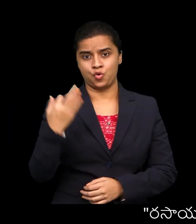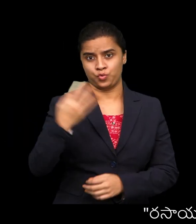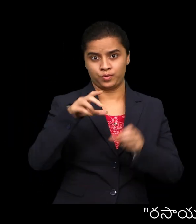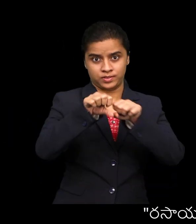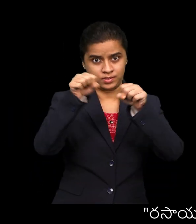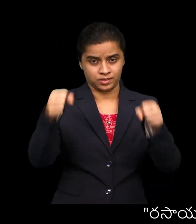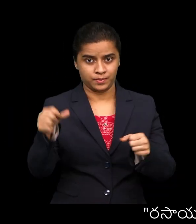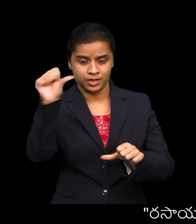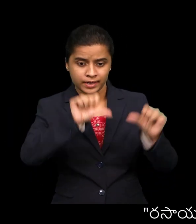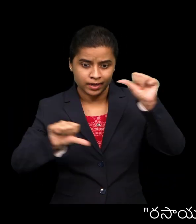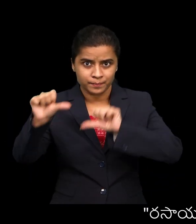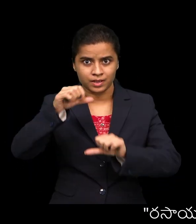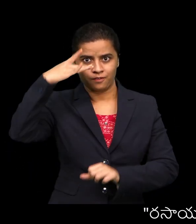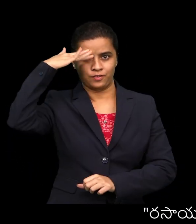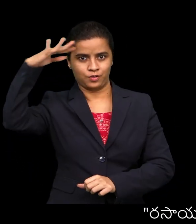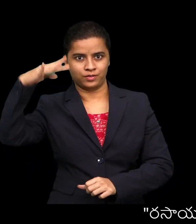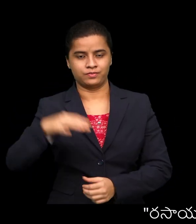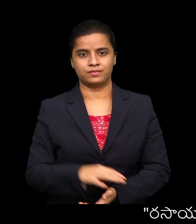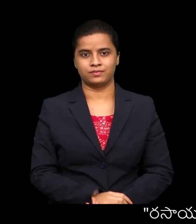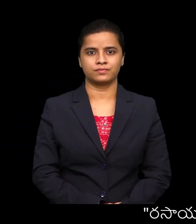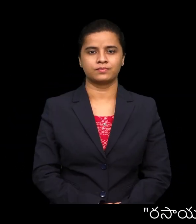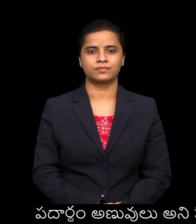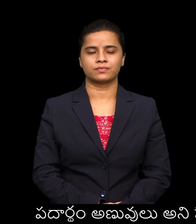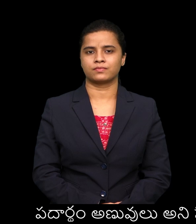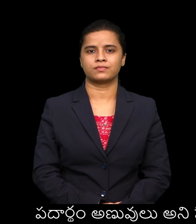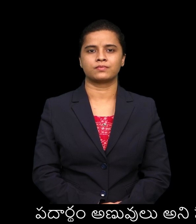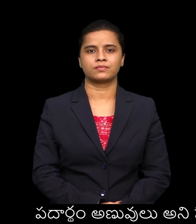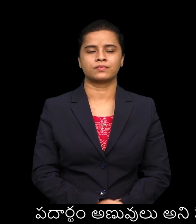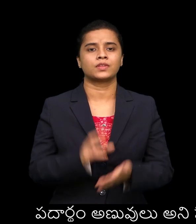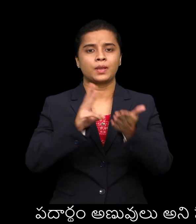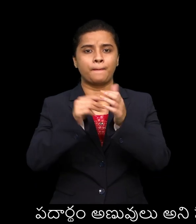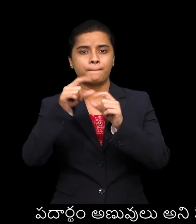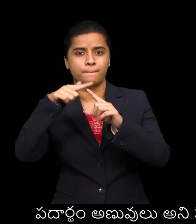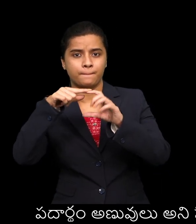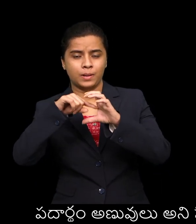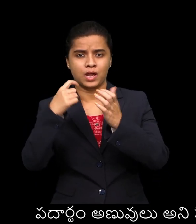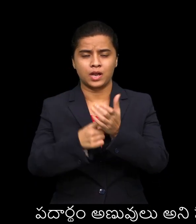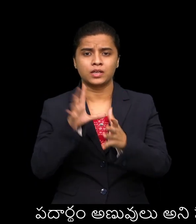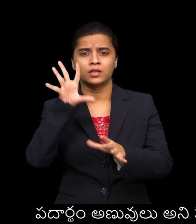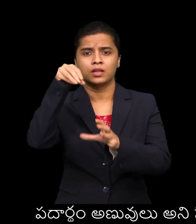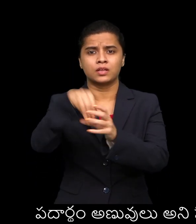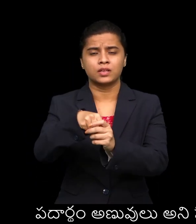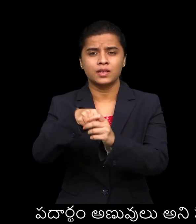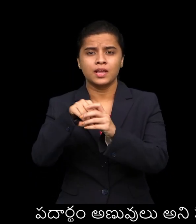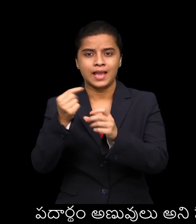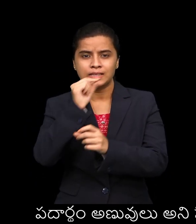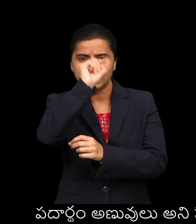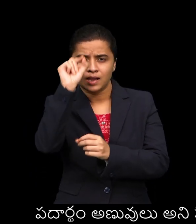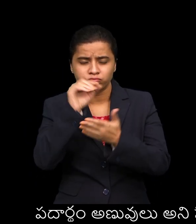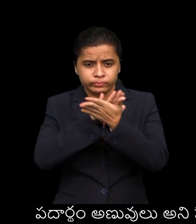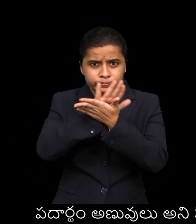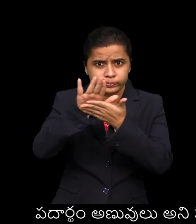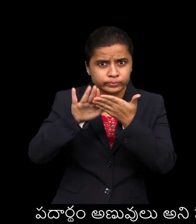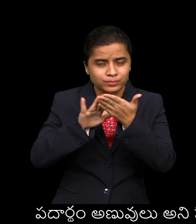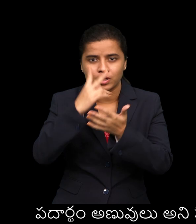రసాయన తత్వశాస్త్రం యొక్క కొత్త వ్యవస్థ. పదార్థం అణువులు అని పిలువబడే